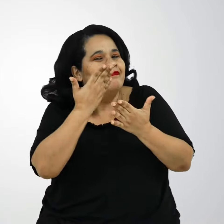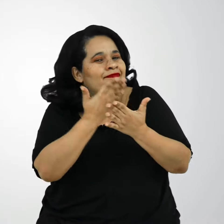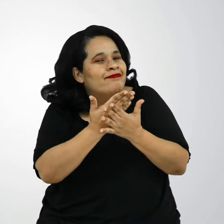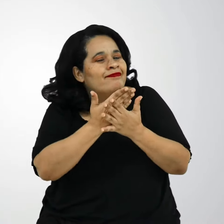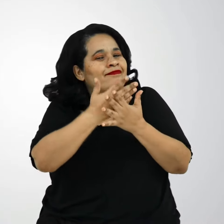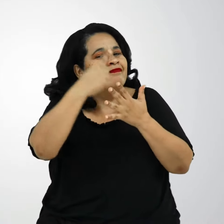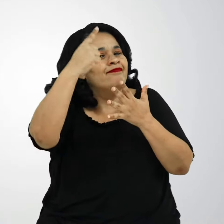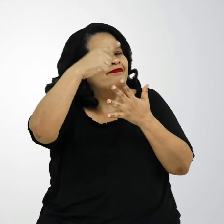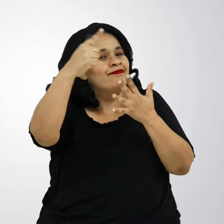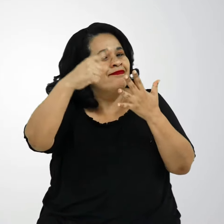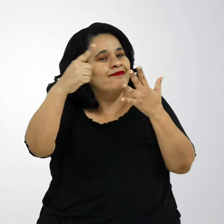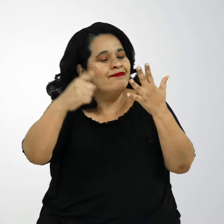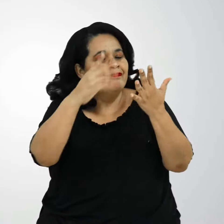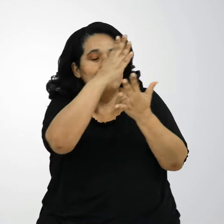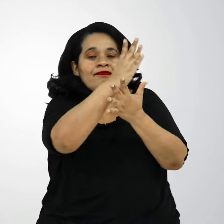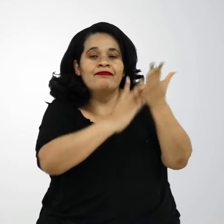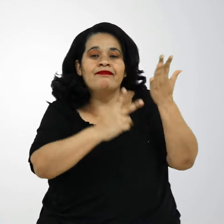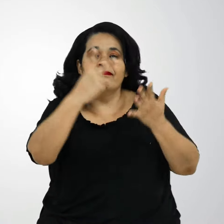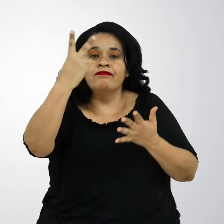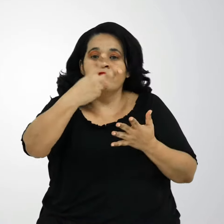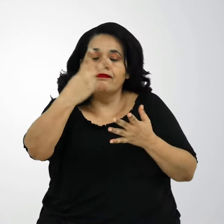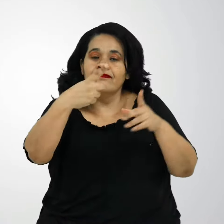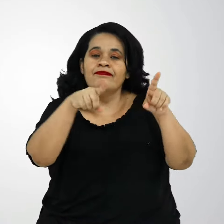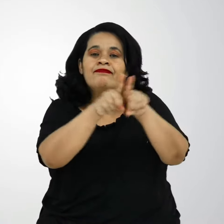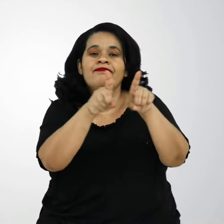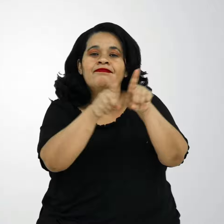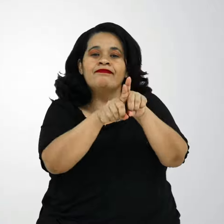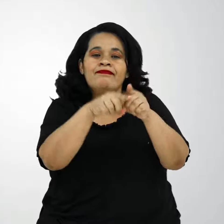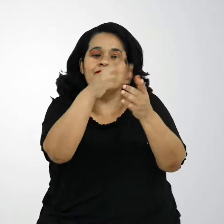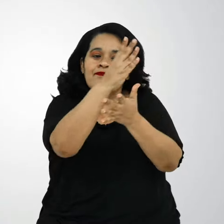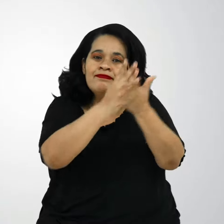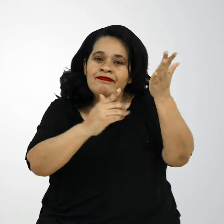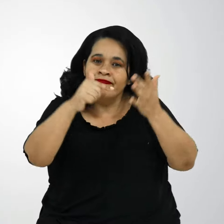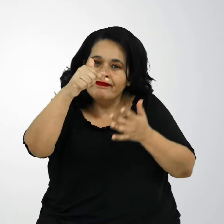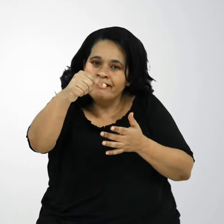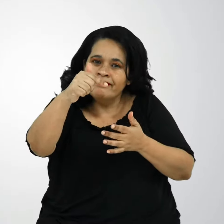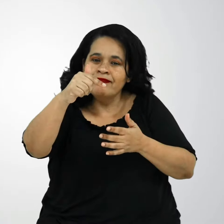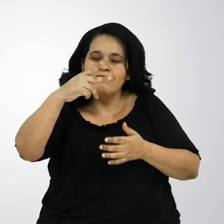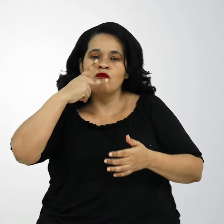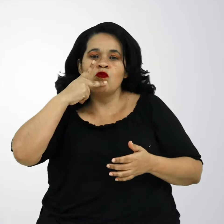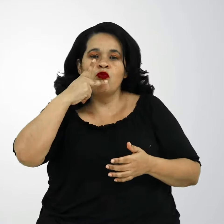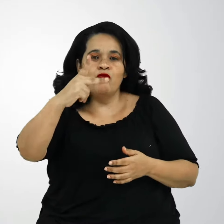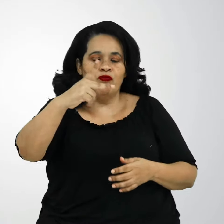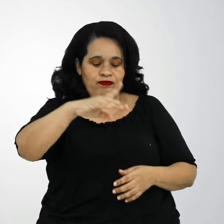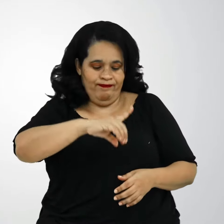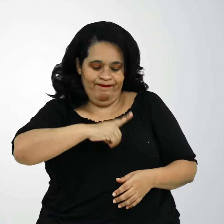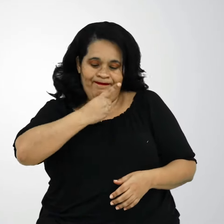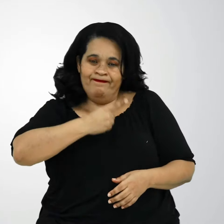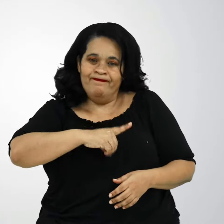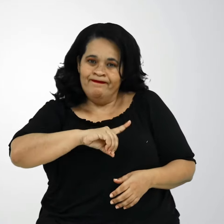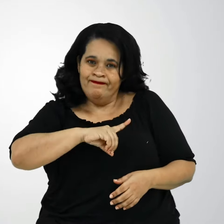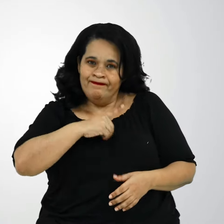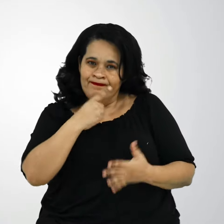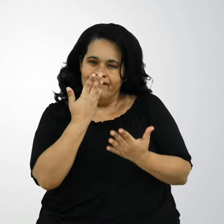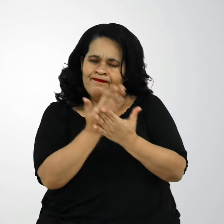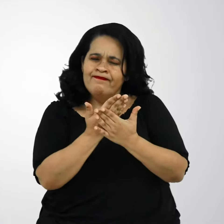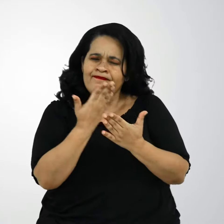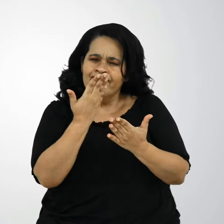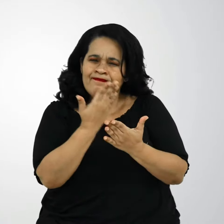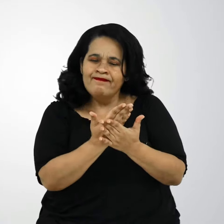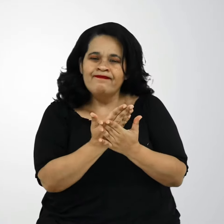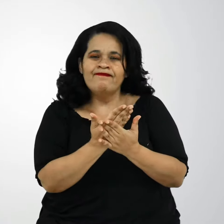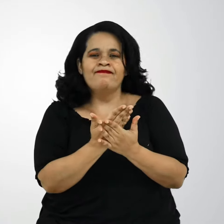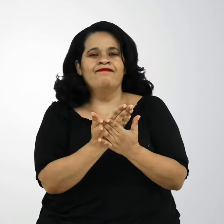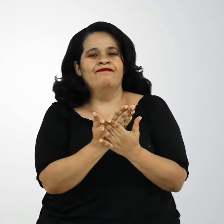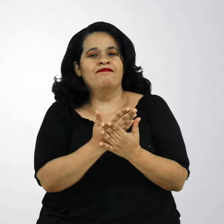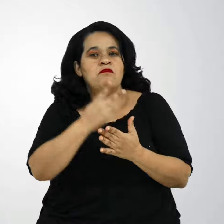dissemos, capítulo 2 e o capítulo 7 do livro do profeta Daniel, e nós estudamos aqui